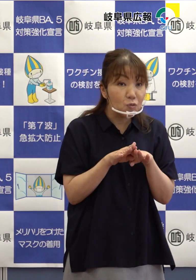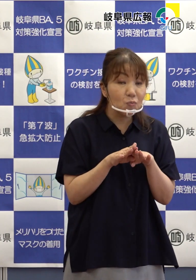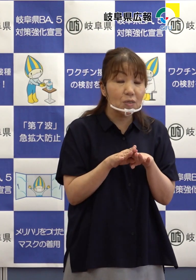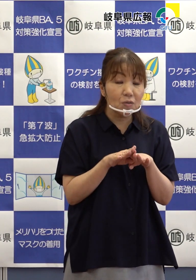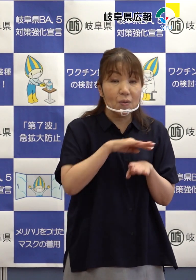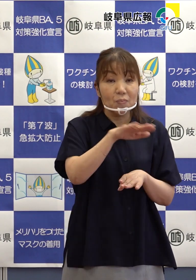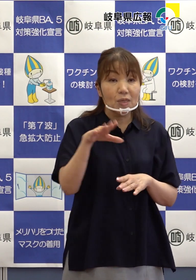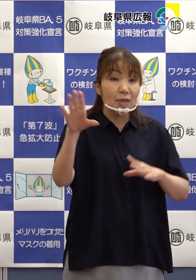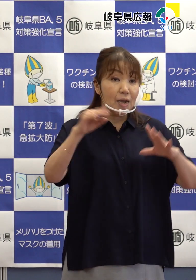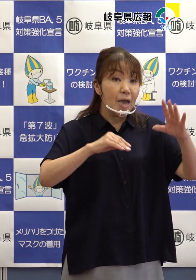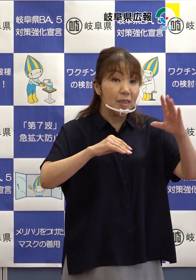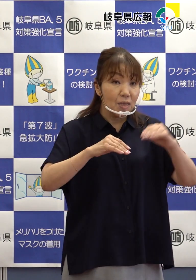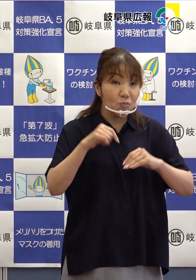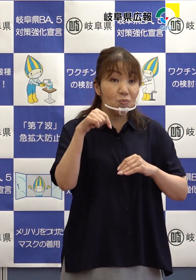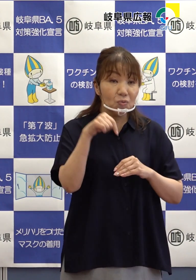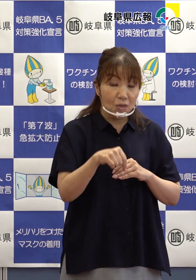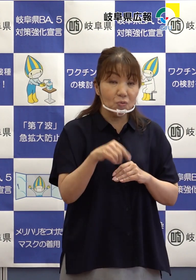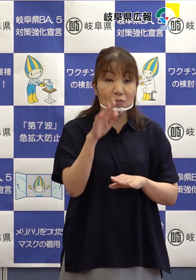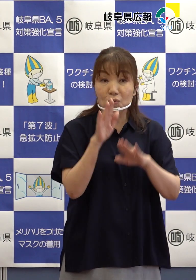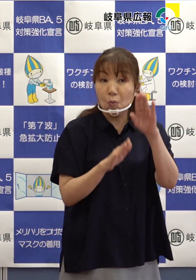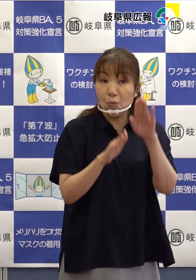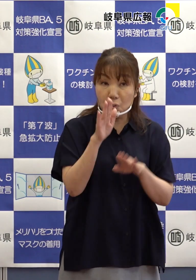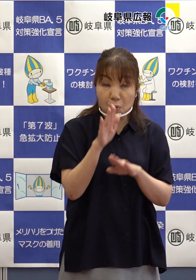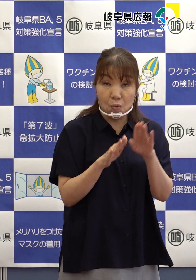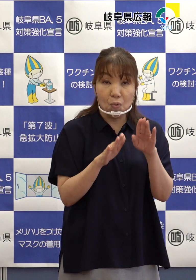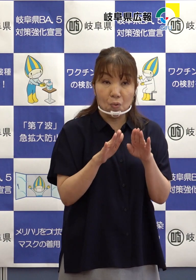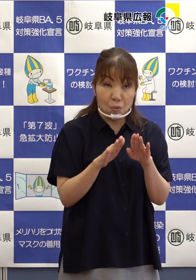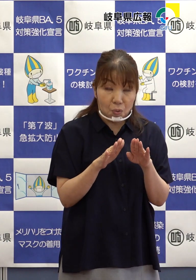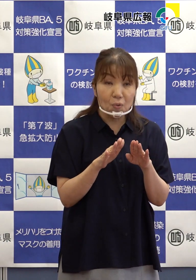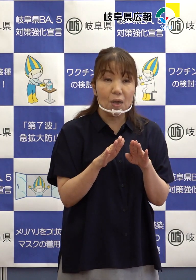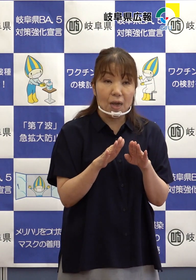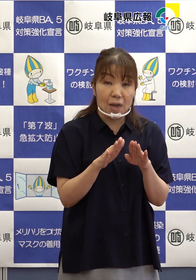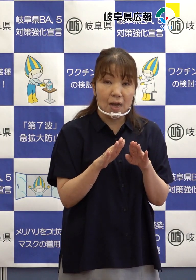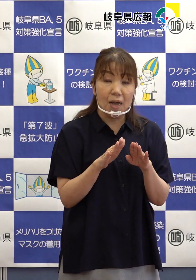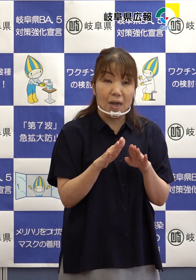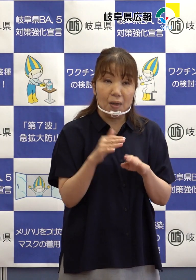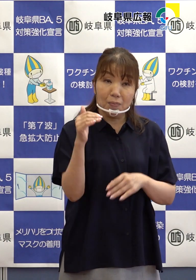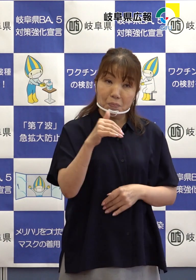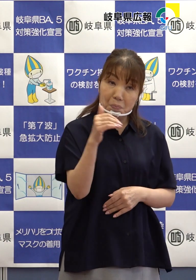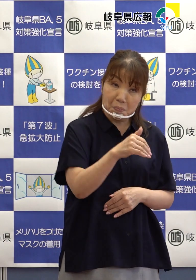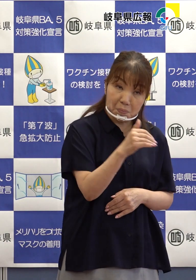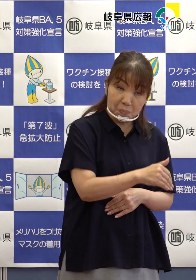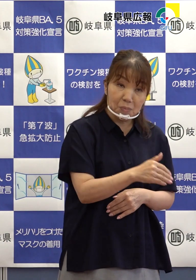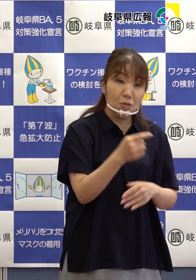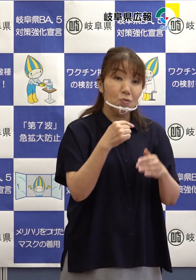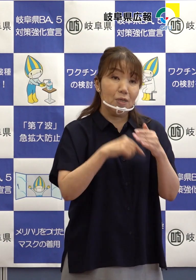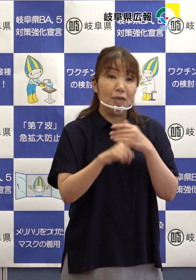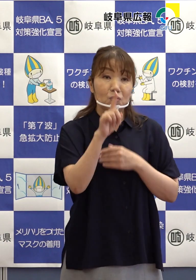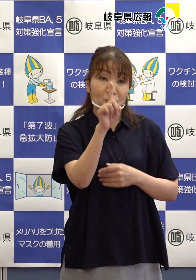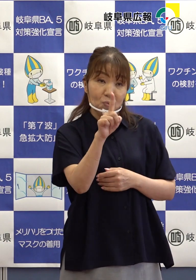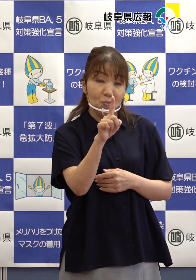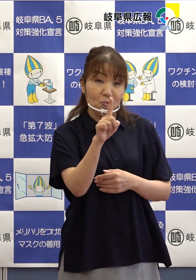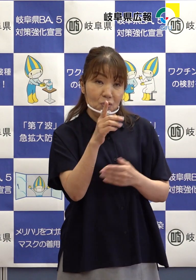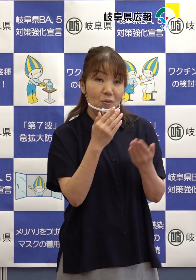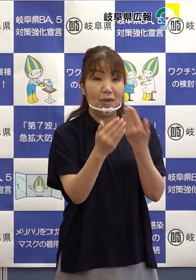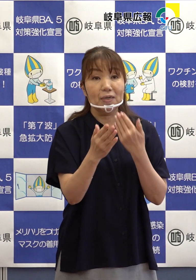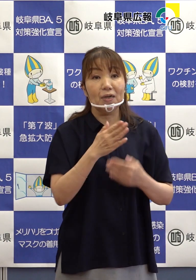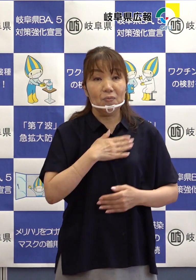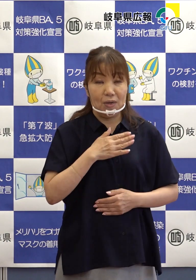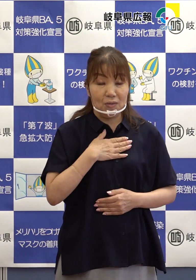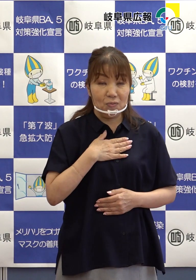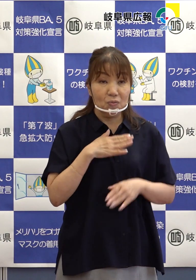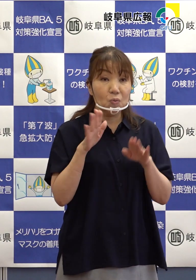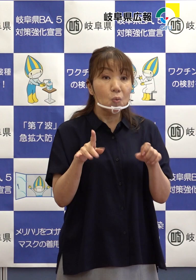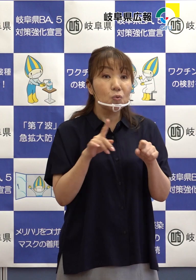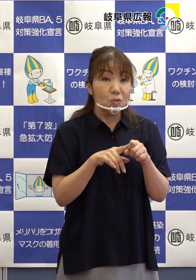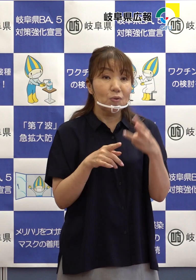ねあの状況を悪化させる原因としては明らかにありましたので今年3度目に